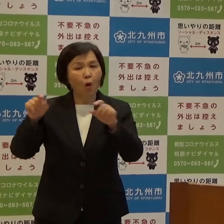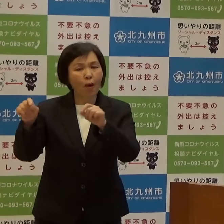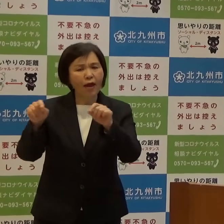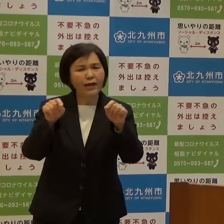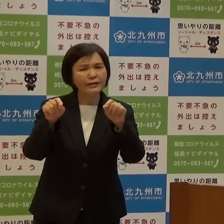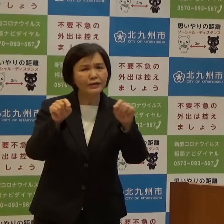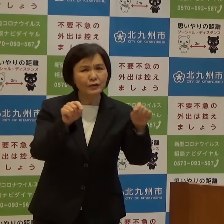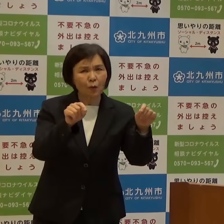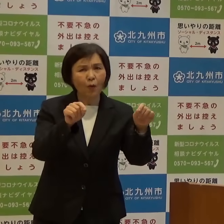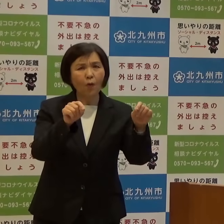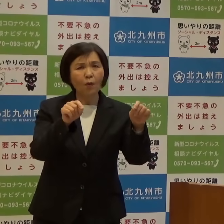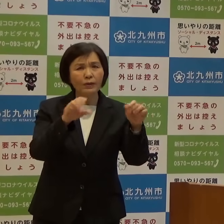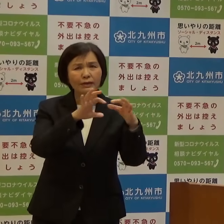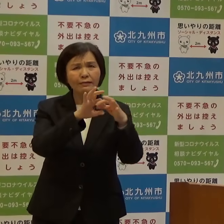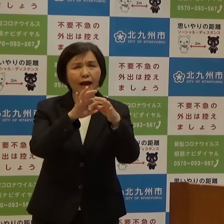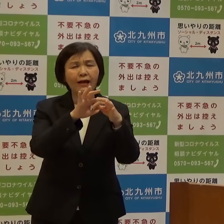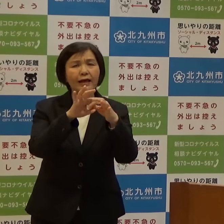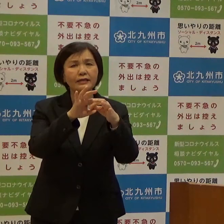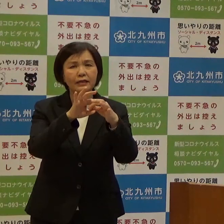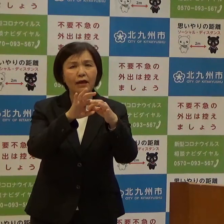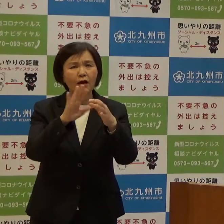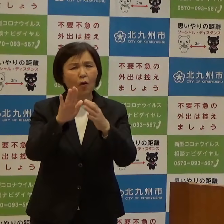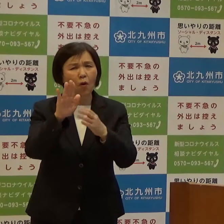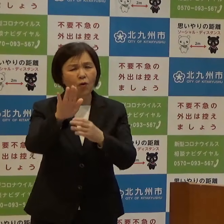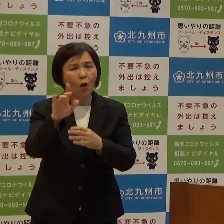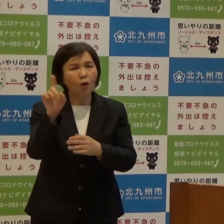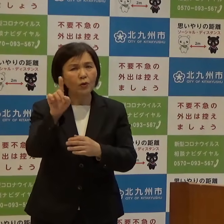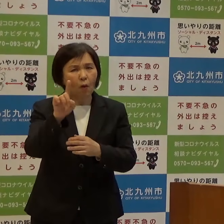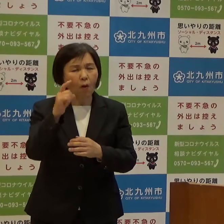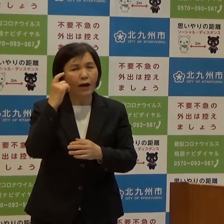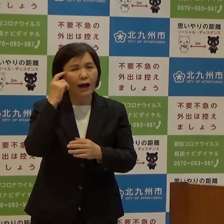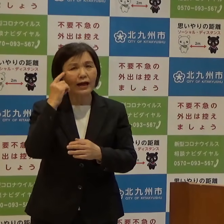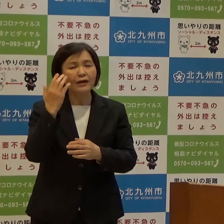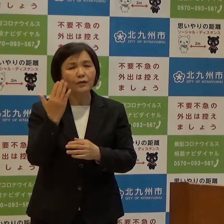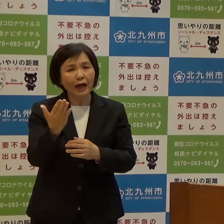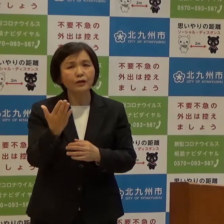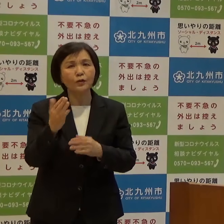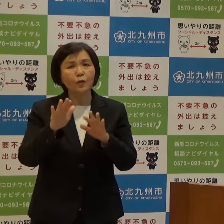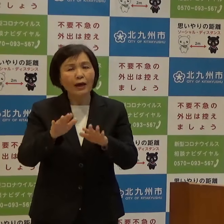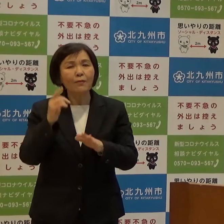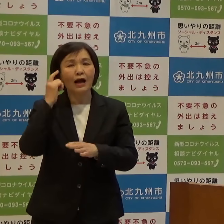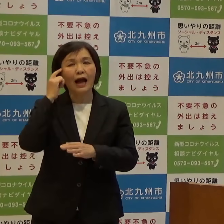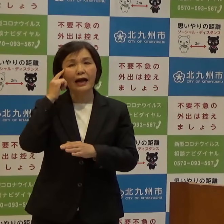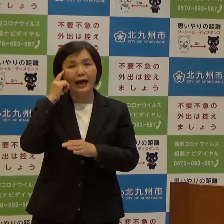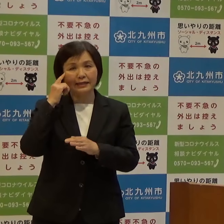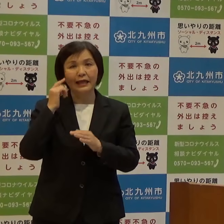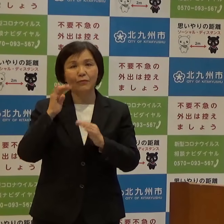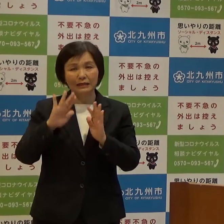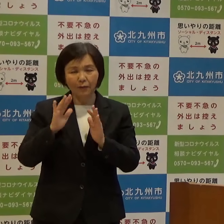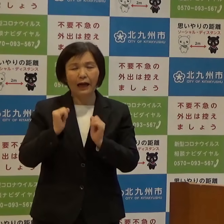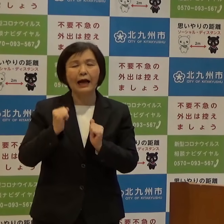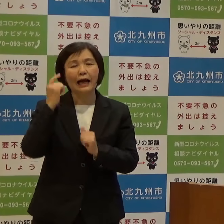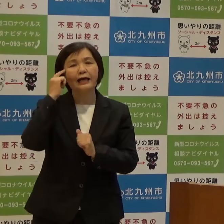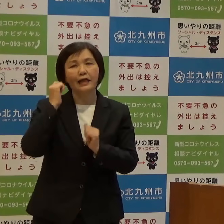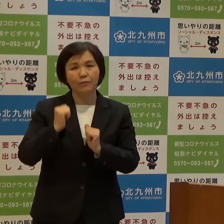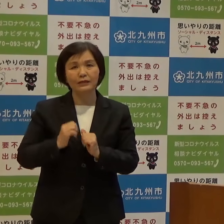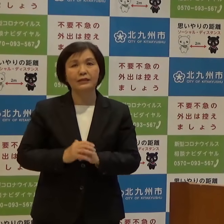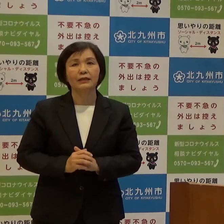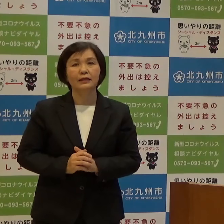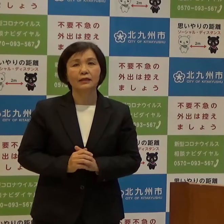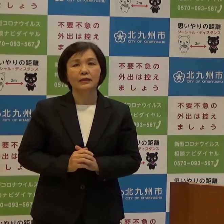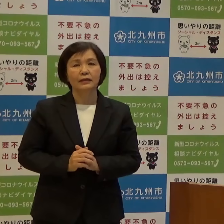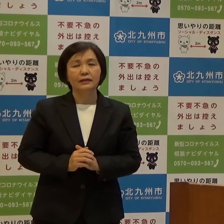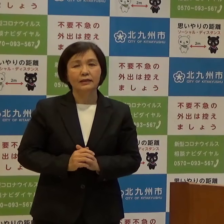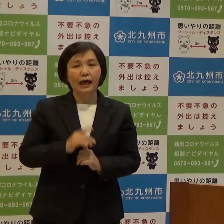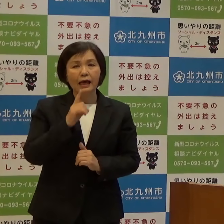関してですね、今後どう考えるかということは考えているし、それは我々も皆考えている。ただ一つ言えること